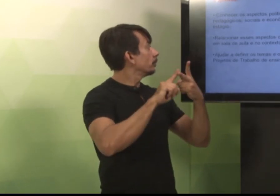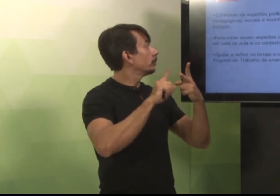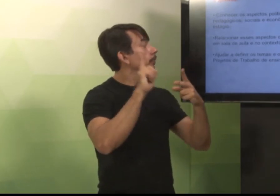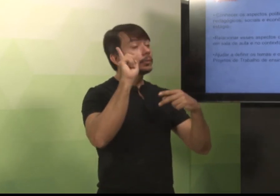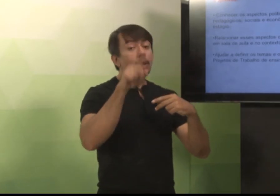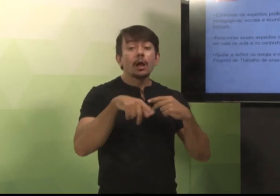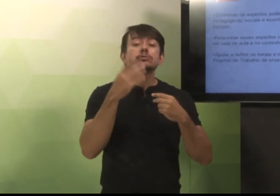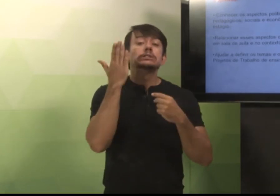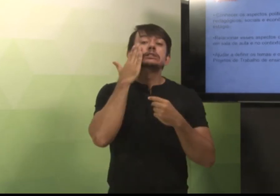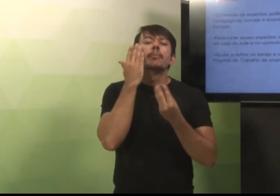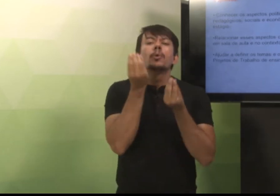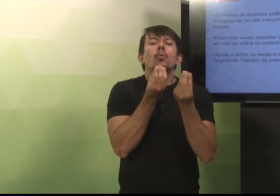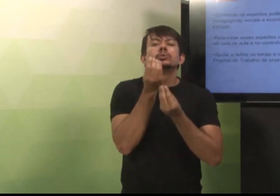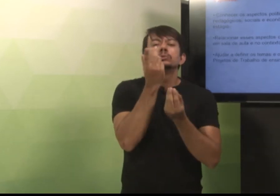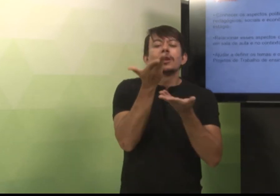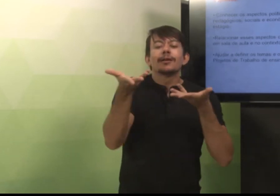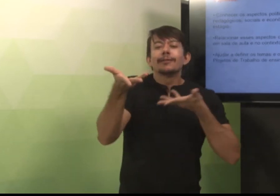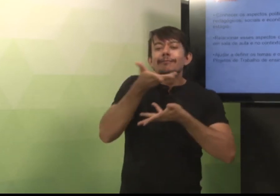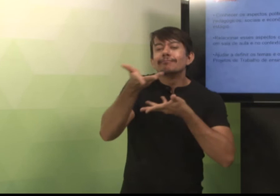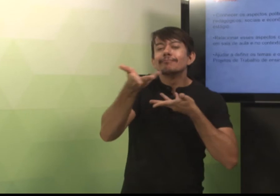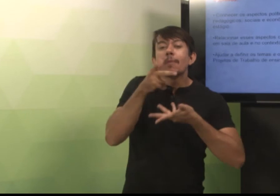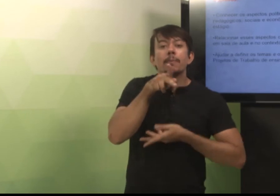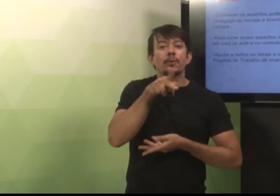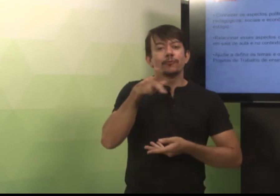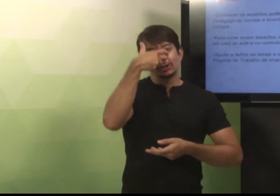Você também vai relacionar